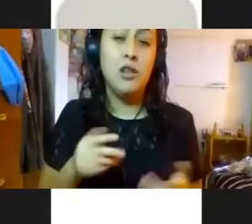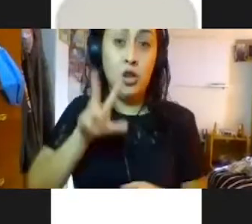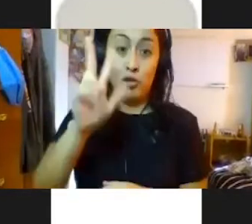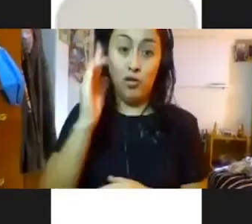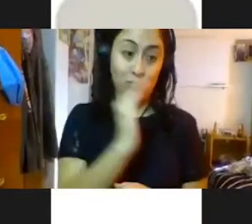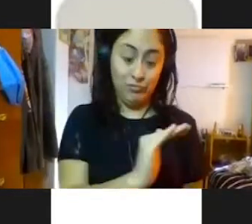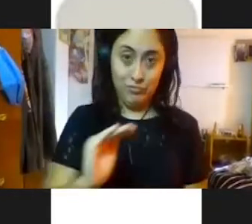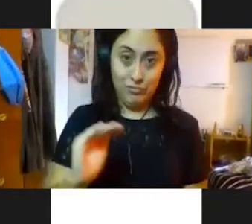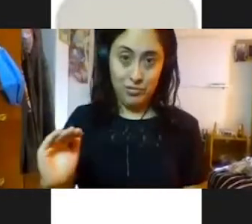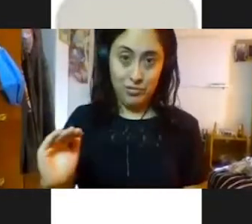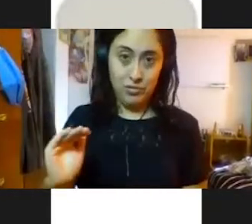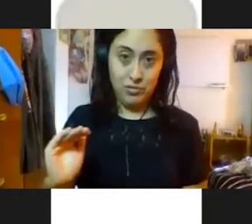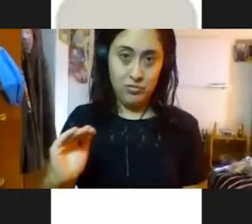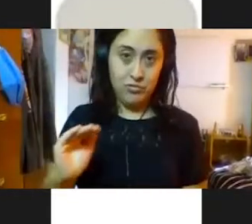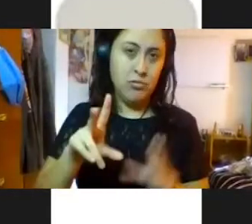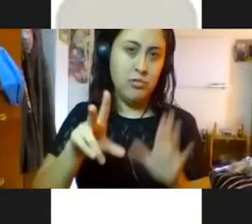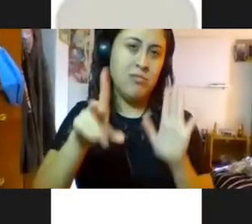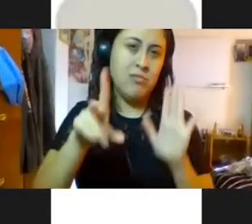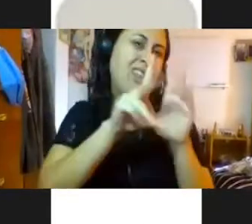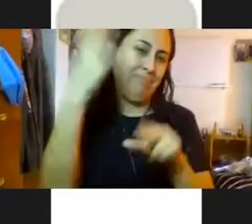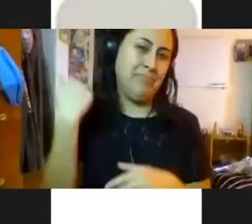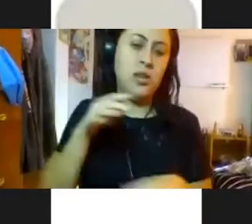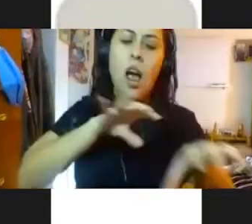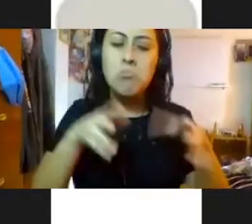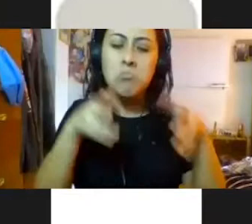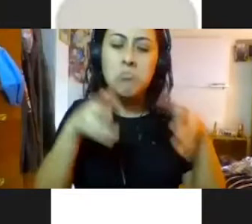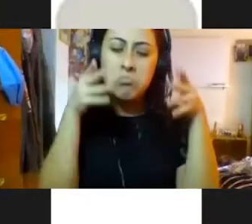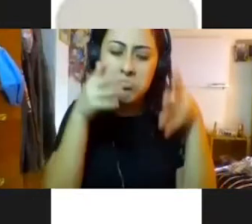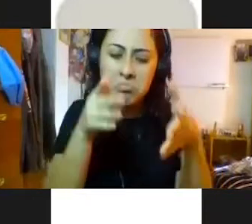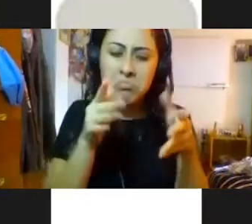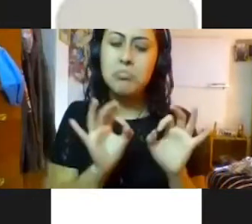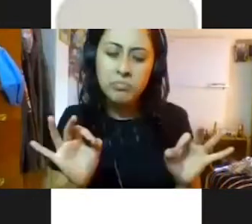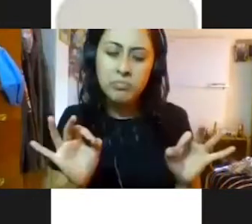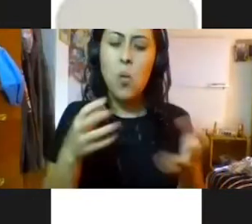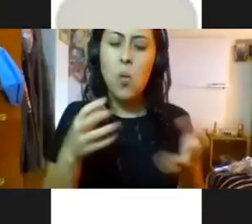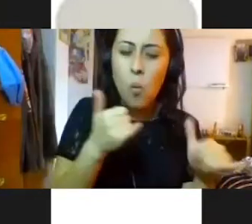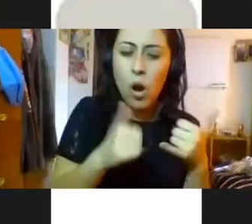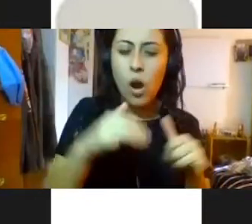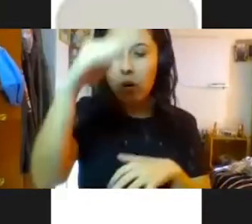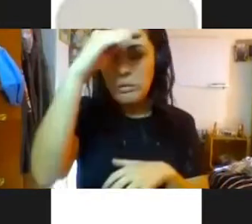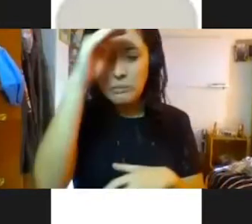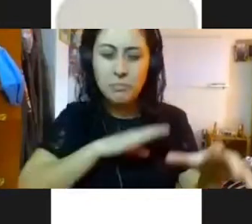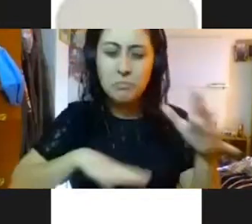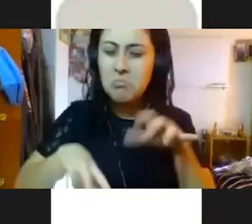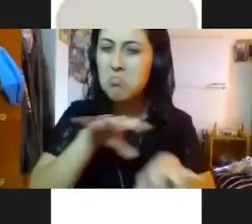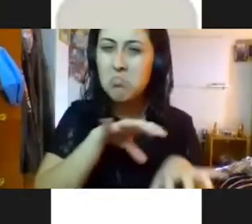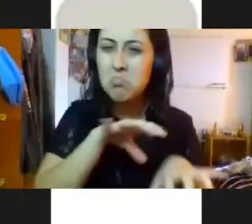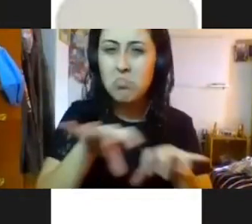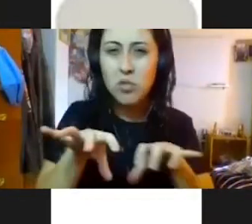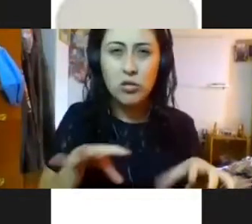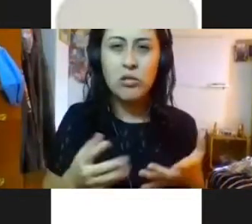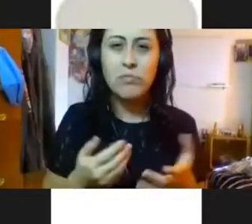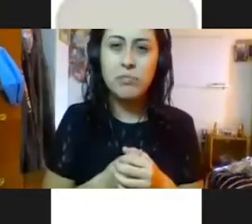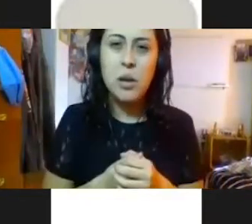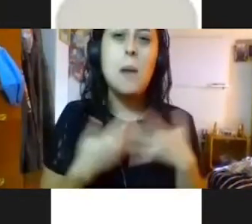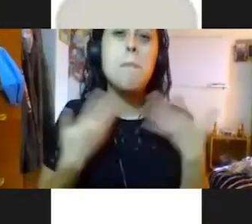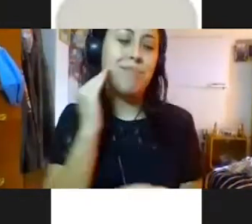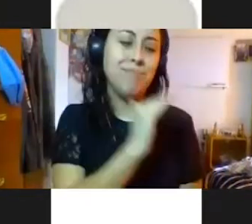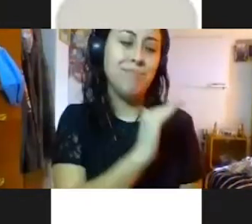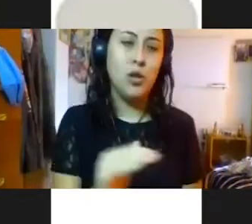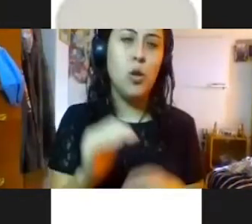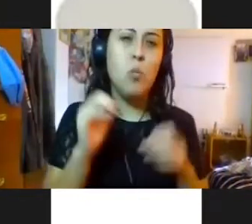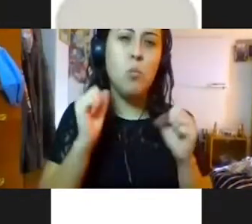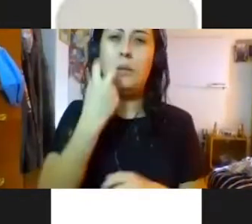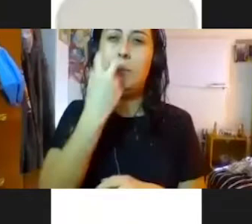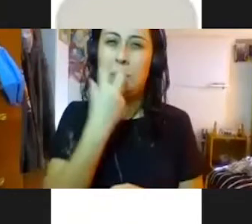actividades muy específicas, con juegos y experiencias que yo intentaba generar en relación a que ellos utilizaran sus habilidades lingüísticas,